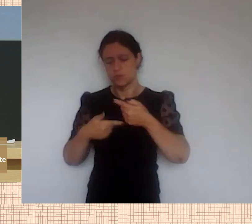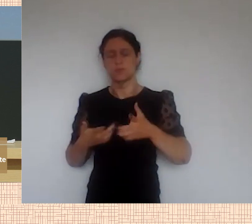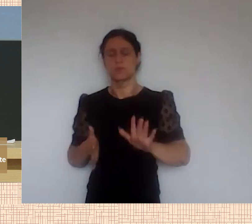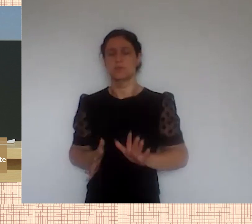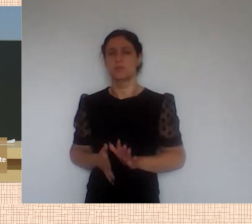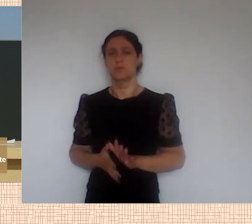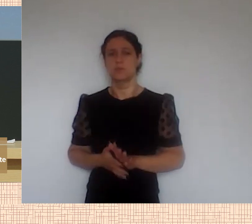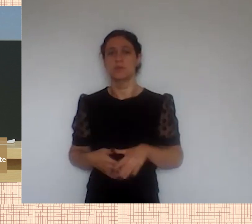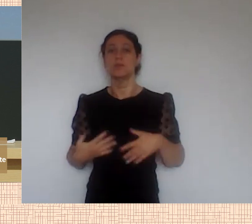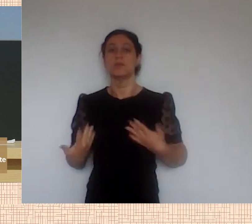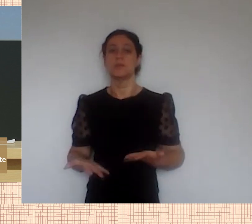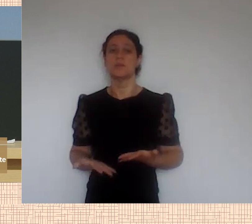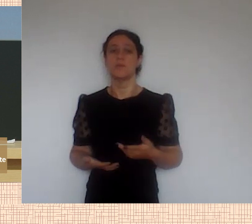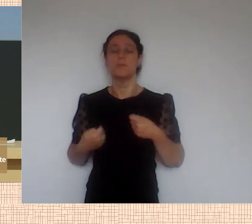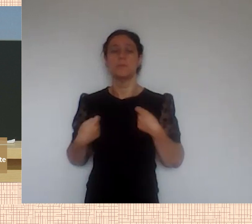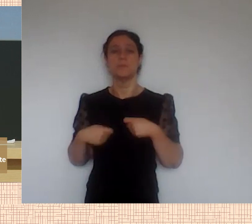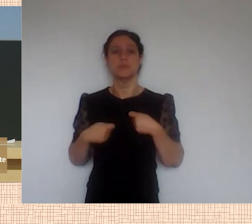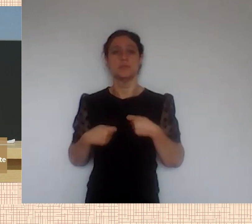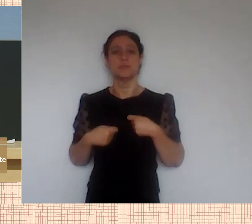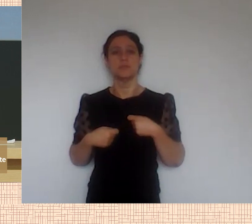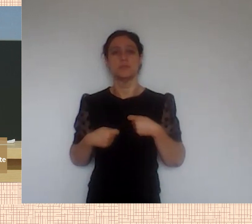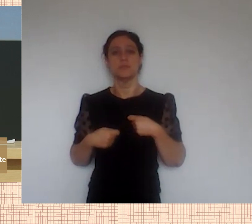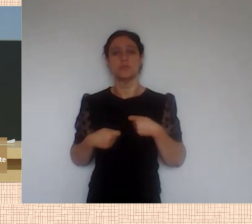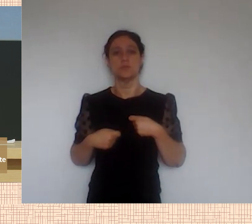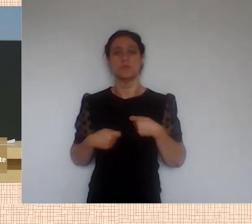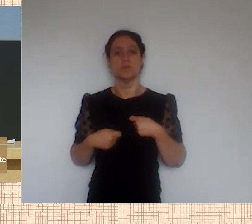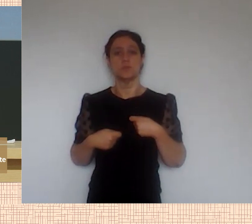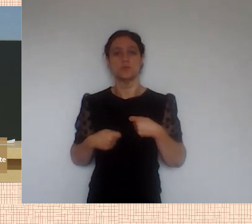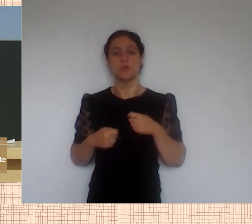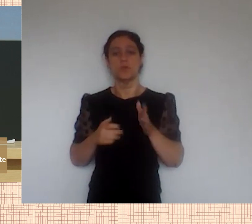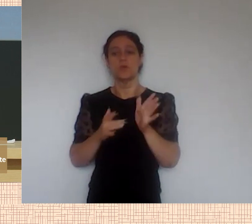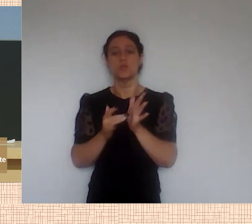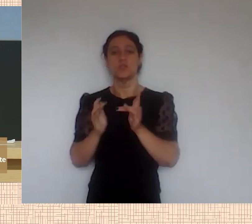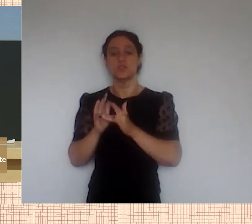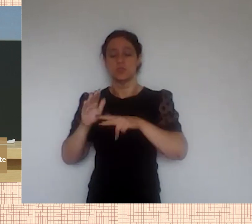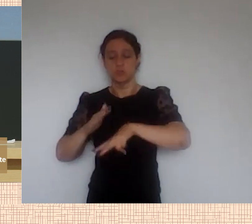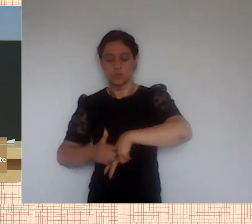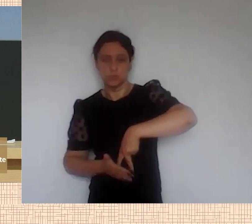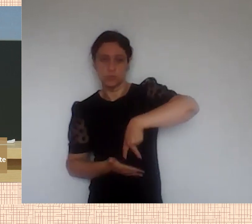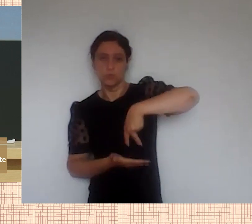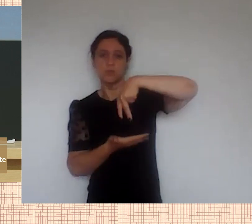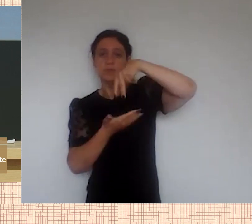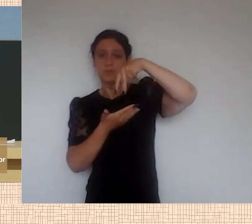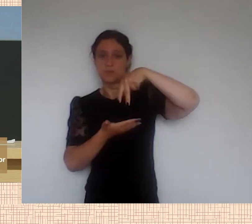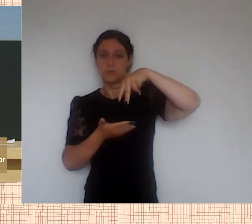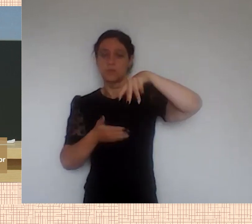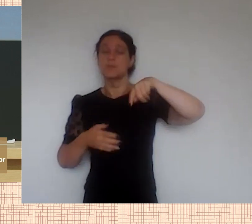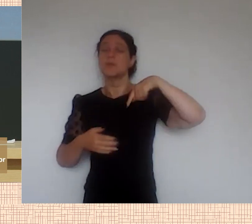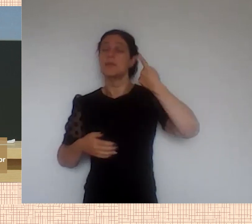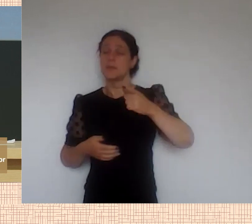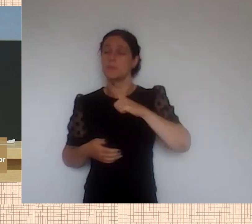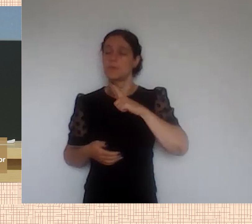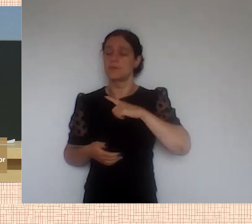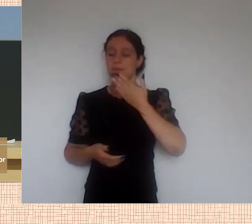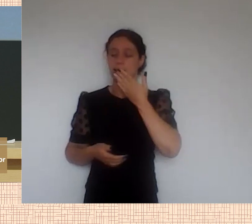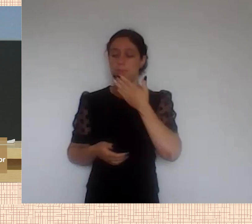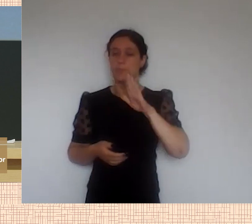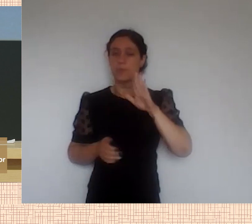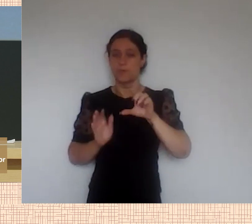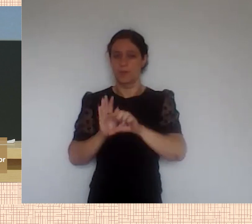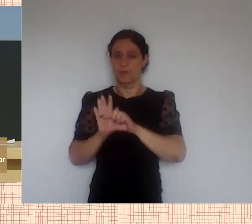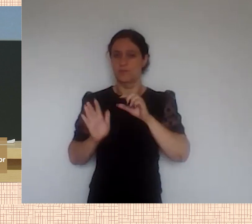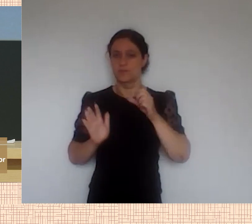primogênito na ressurreição de Cristo, para poder dar essa promessa. Qual é a promessa? Versículo 8. Pede-me.